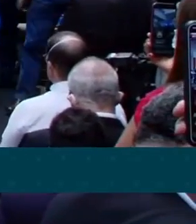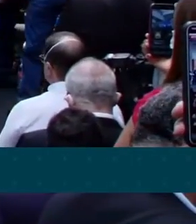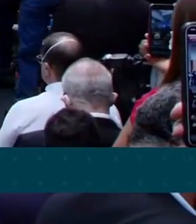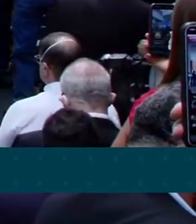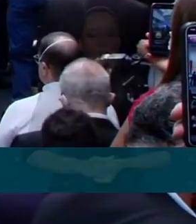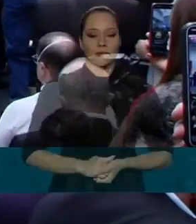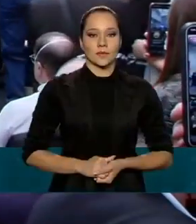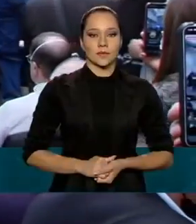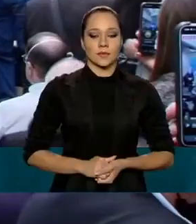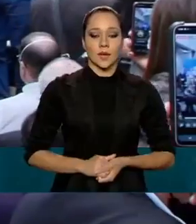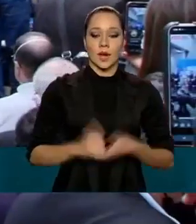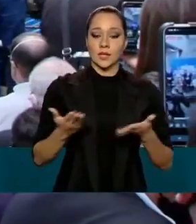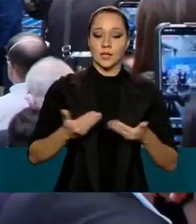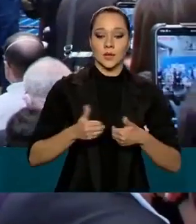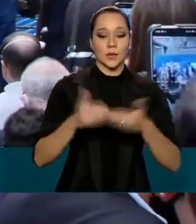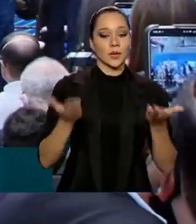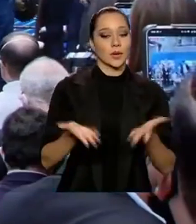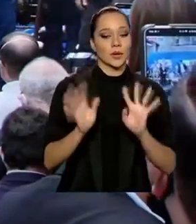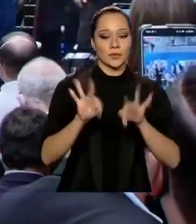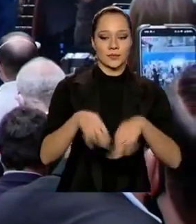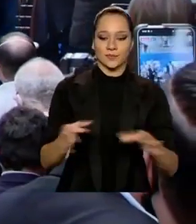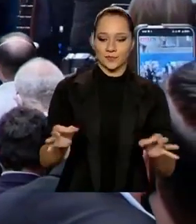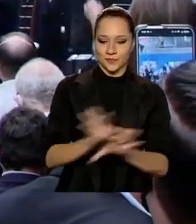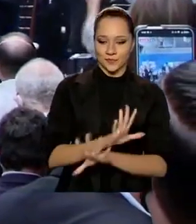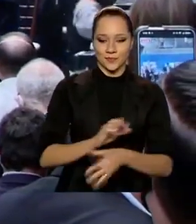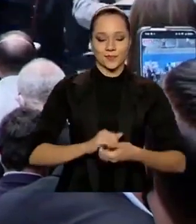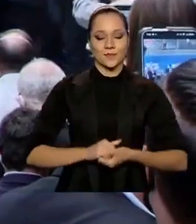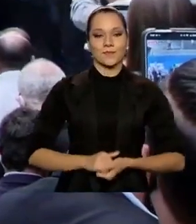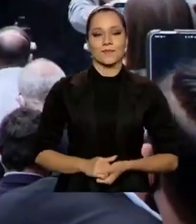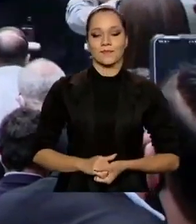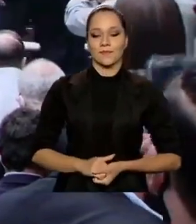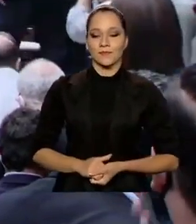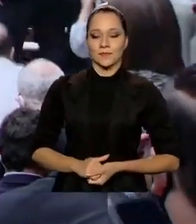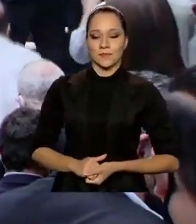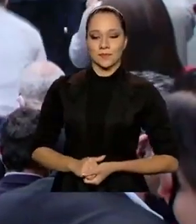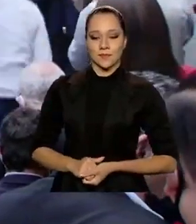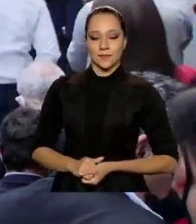Está encerrada esta cerimônia.